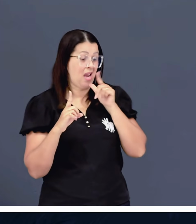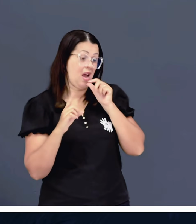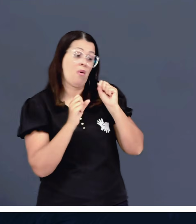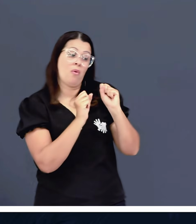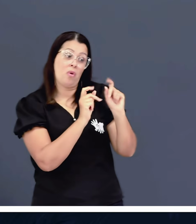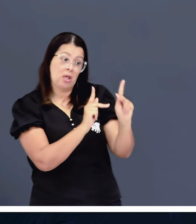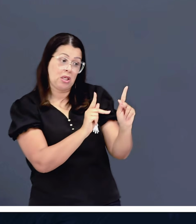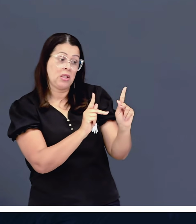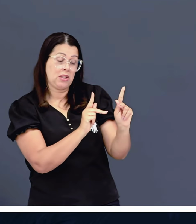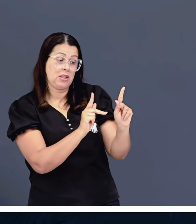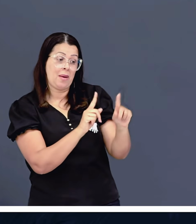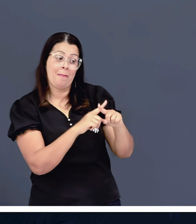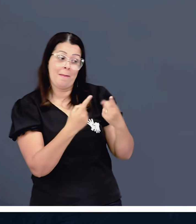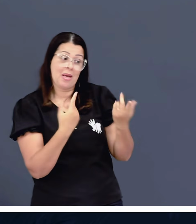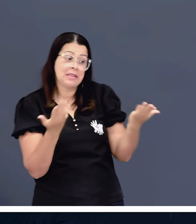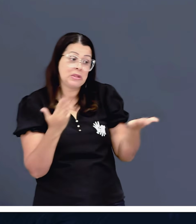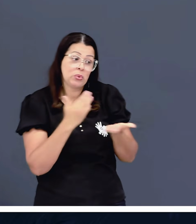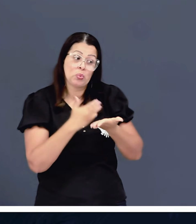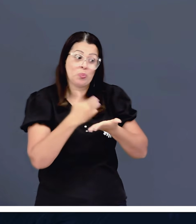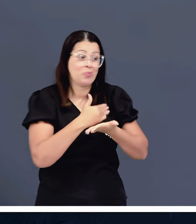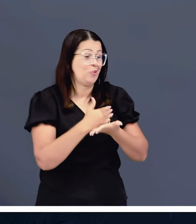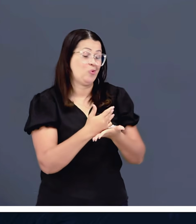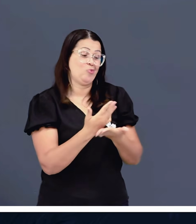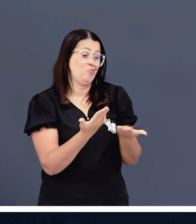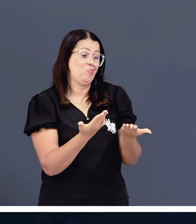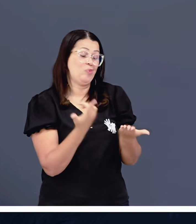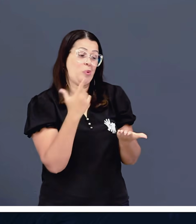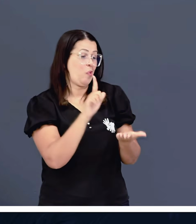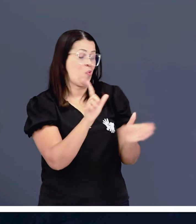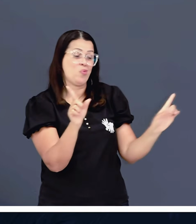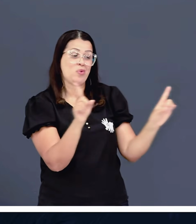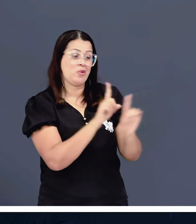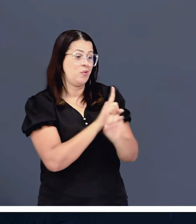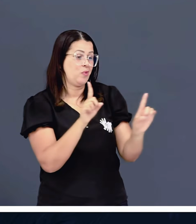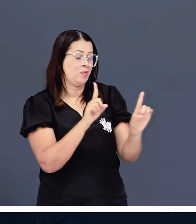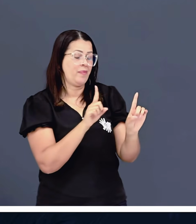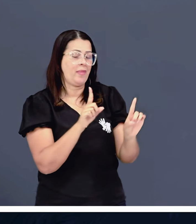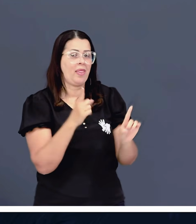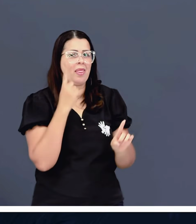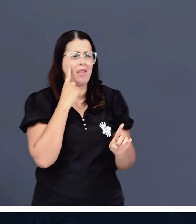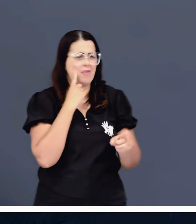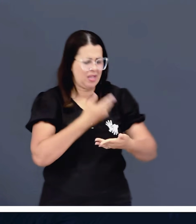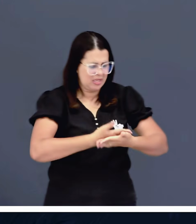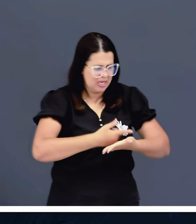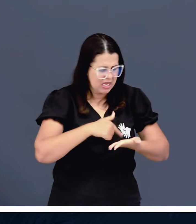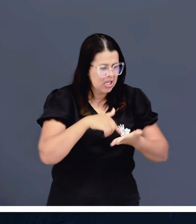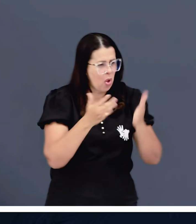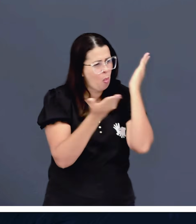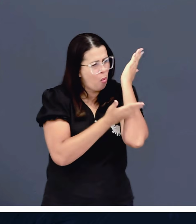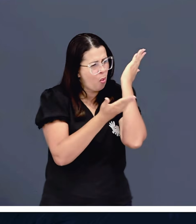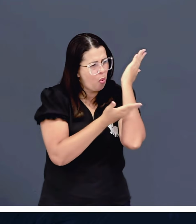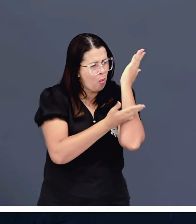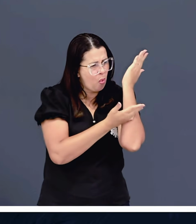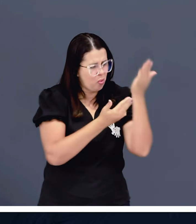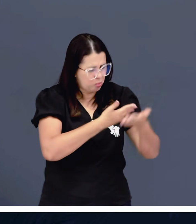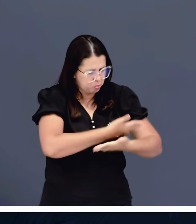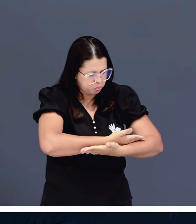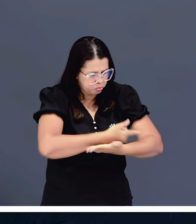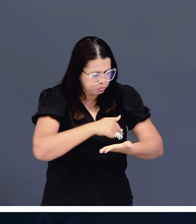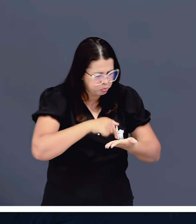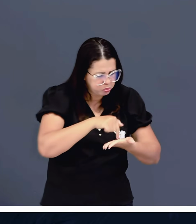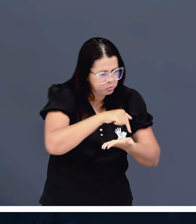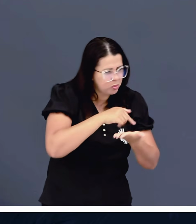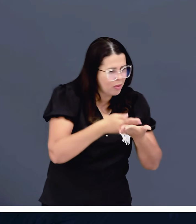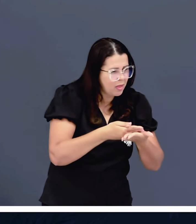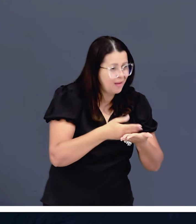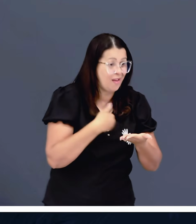consigo, agora o bolo não. Está vendo aqui esses gravetos? Esses gravetos aqui?